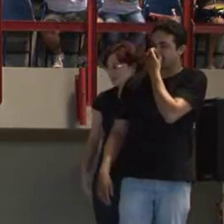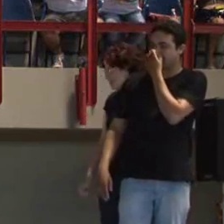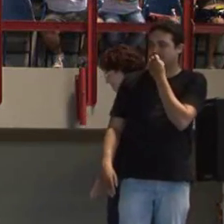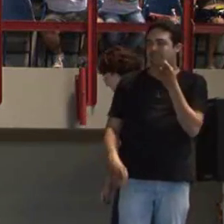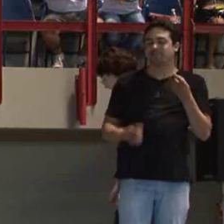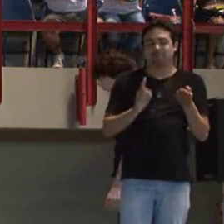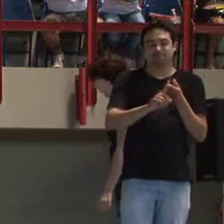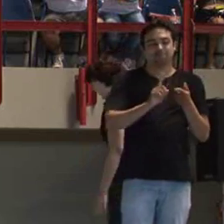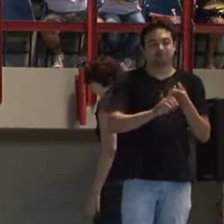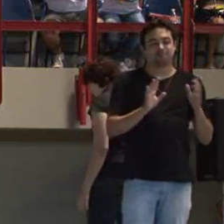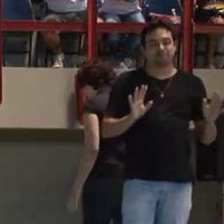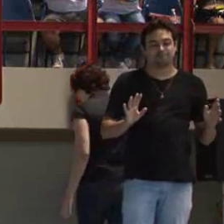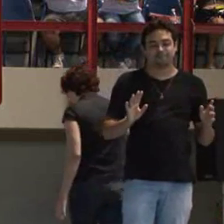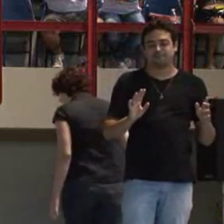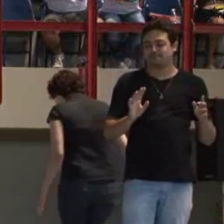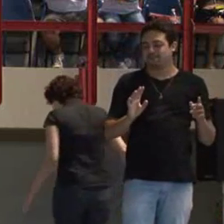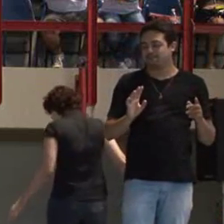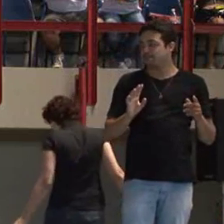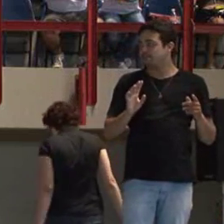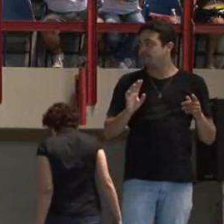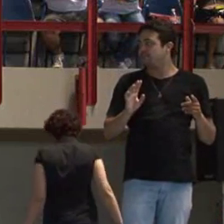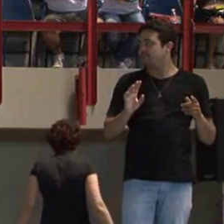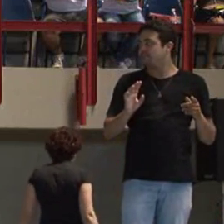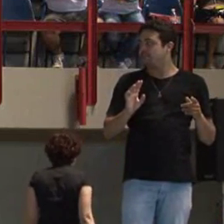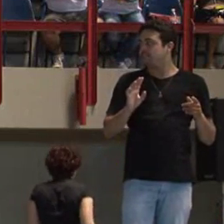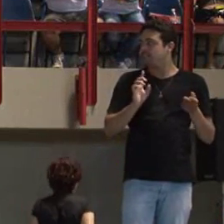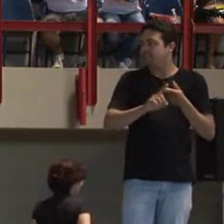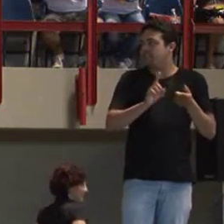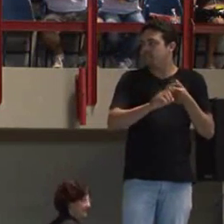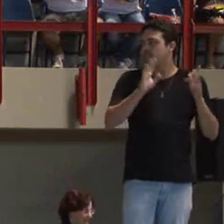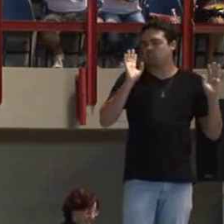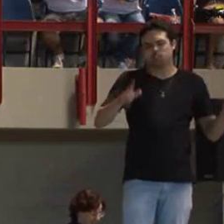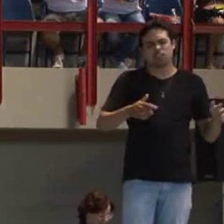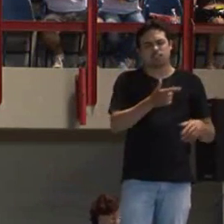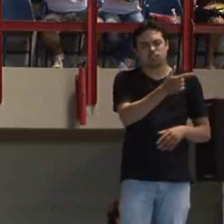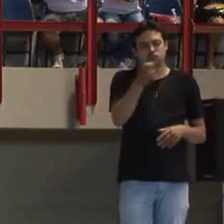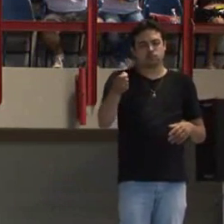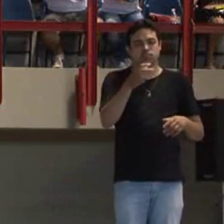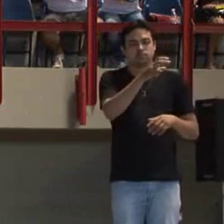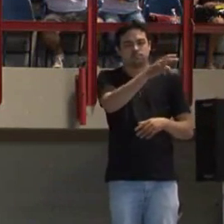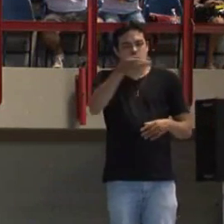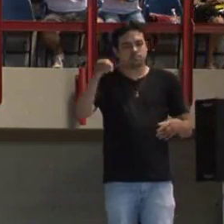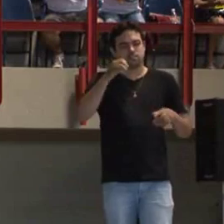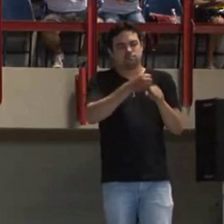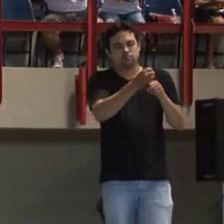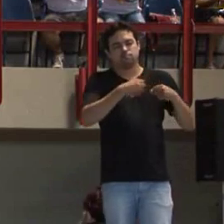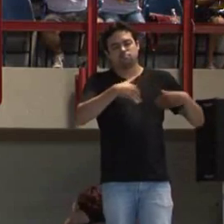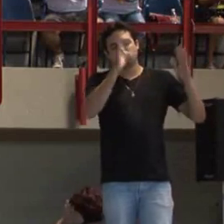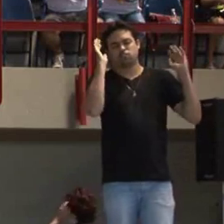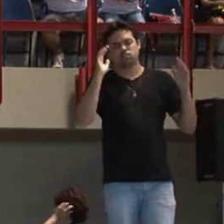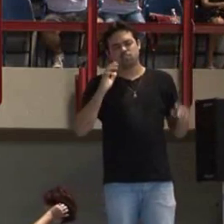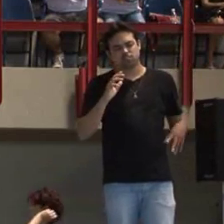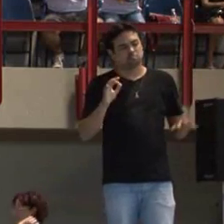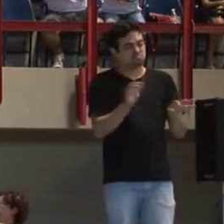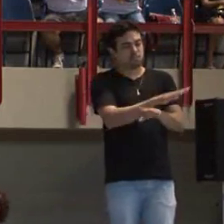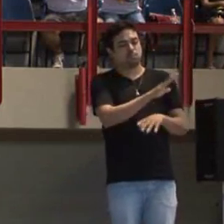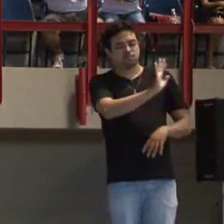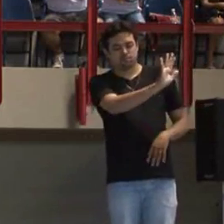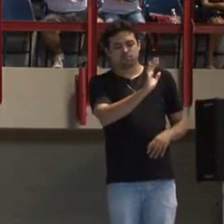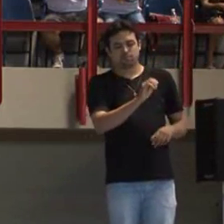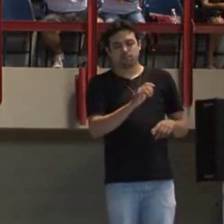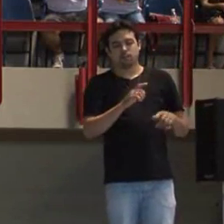aí são ligeiro, com 200, 300 anos aí a gente termina esse negócio,